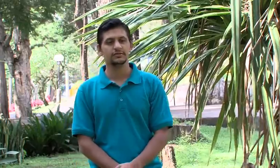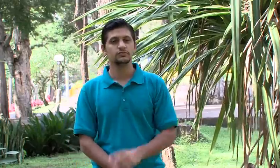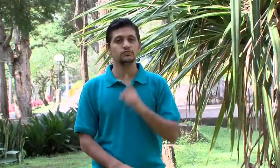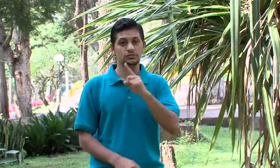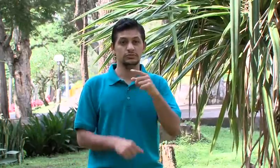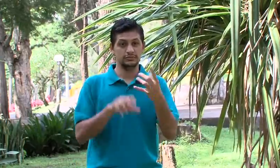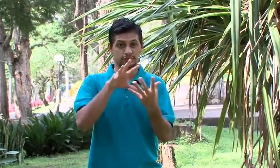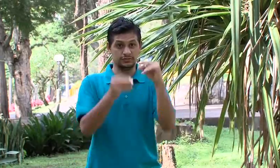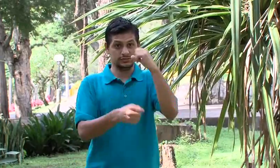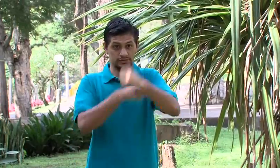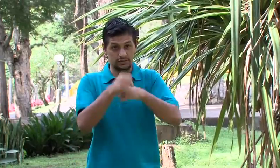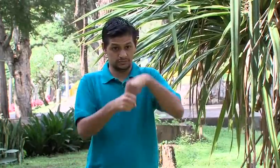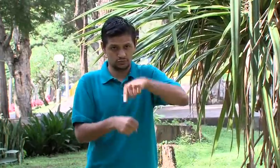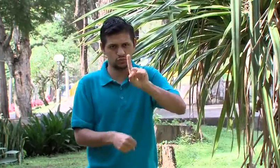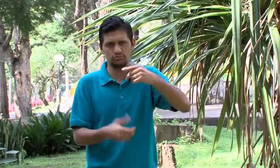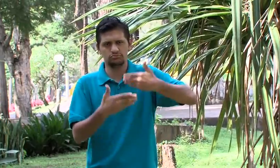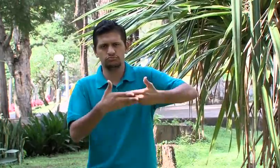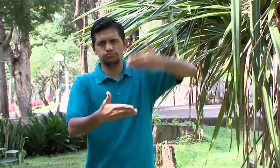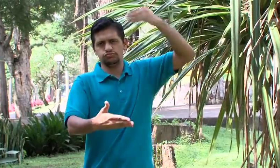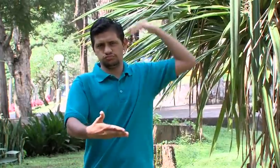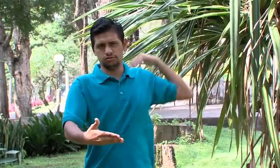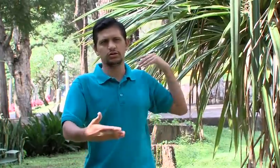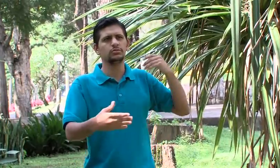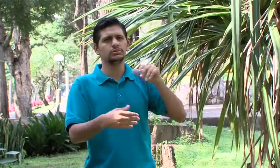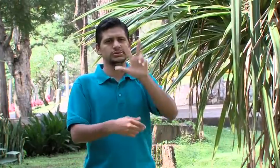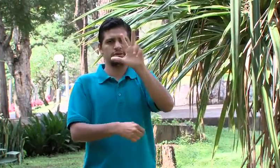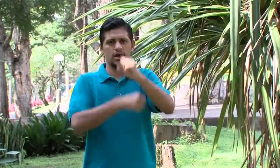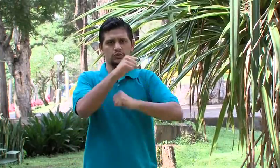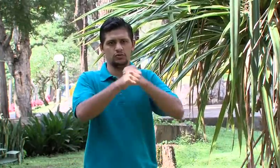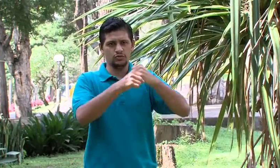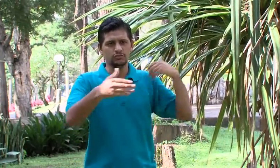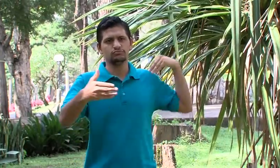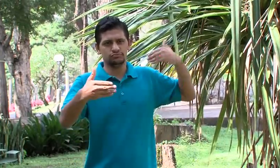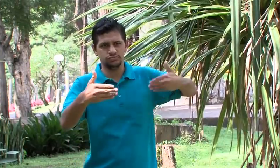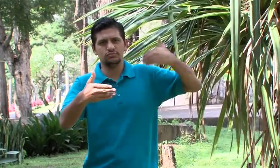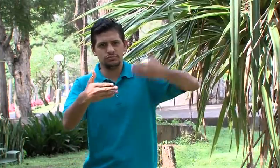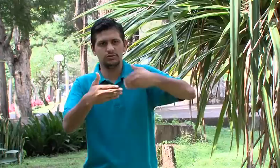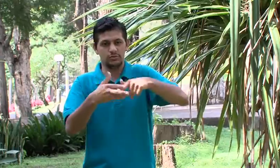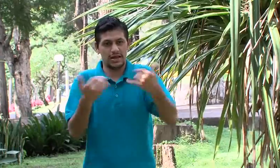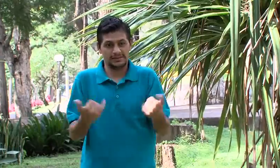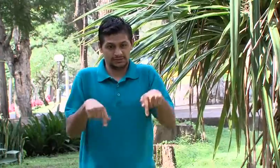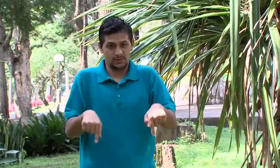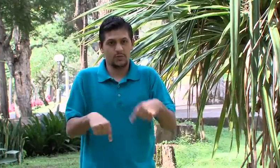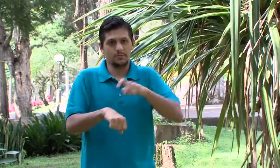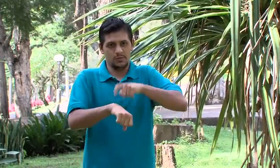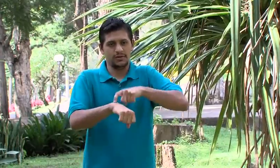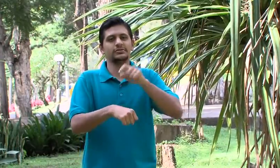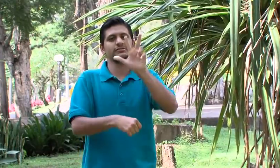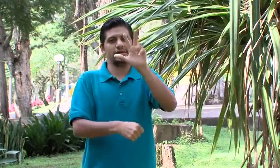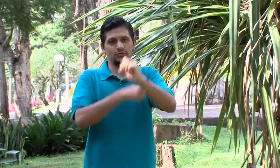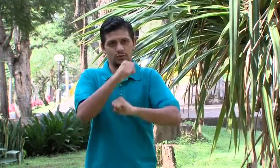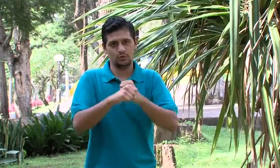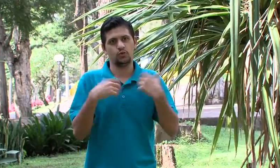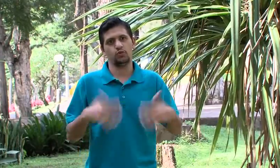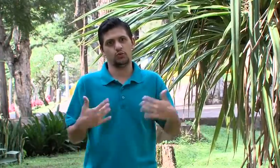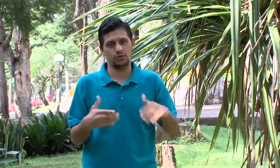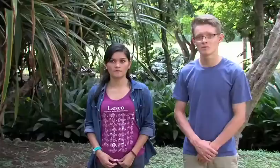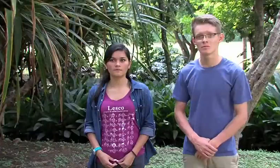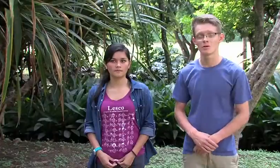el aprendizaje de lengua de señas costarricense les facilita la comunicación con las personas sordas y promueve la inclusión y las